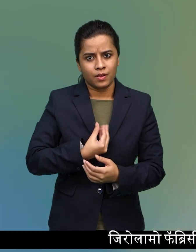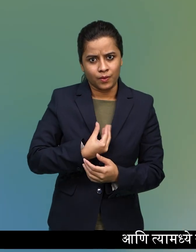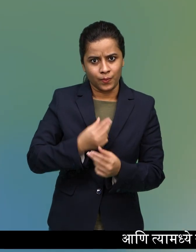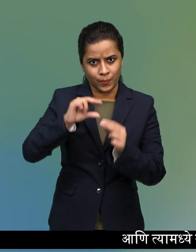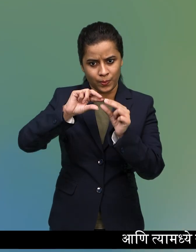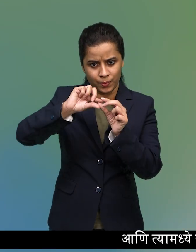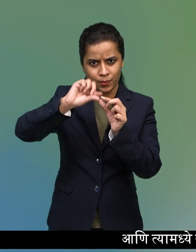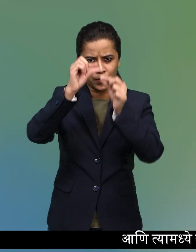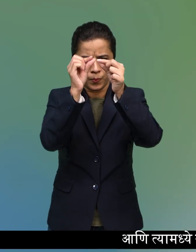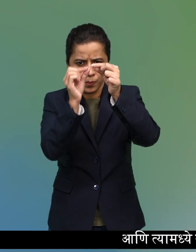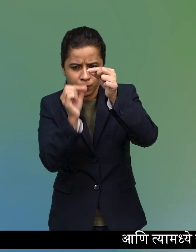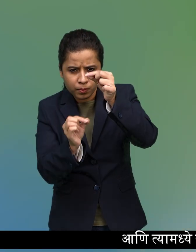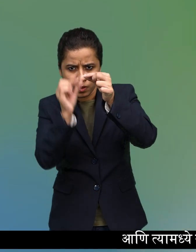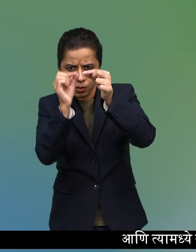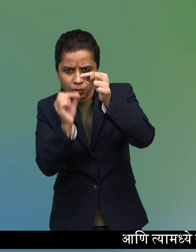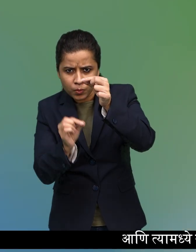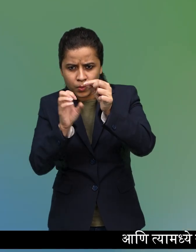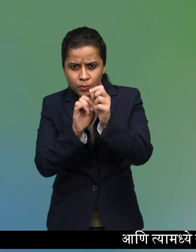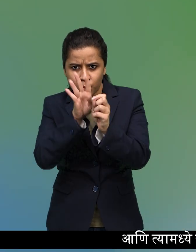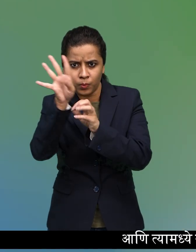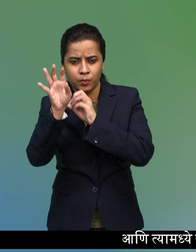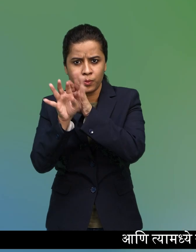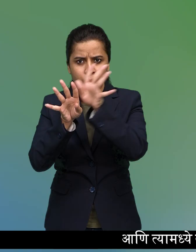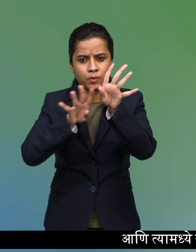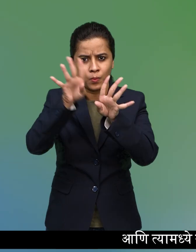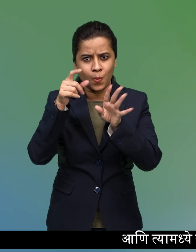आणि त्यामध्ये लहान झडपा असल्याचे आढळले.